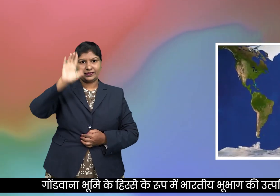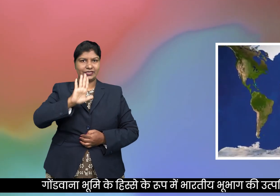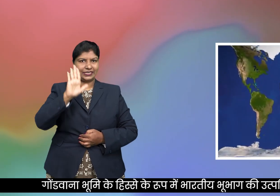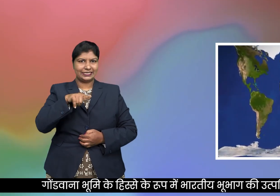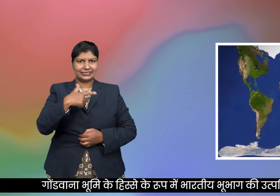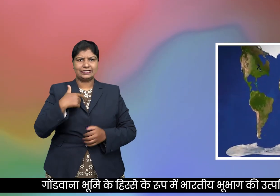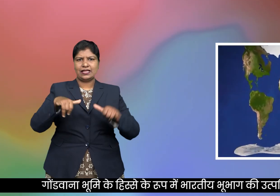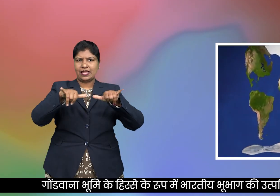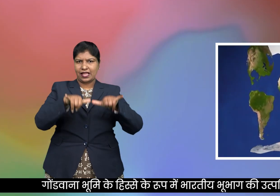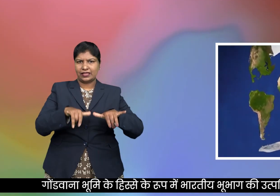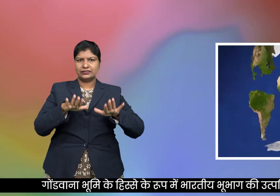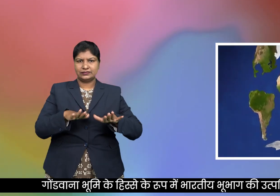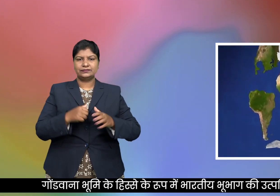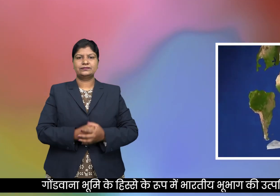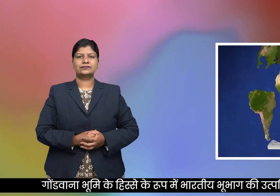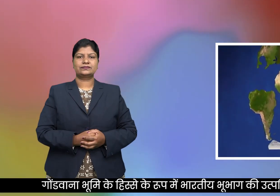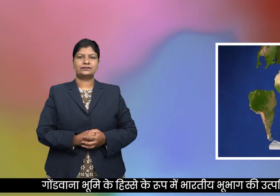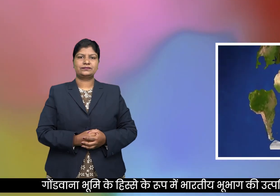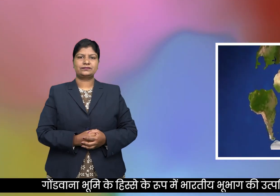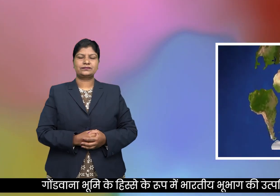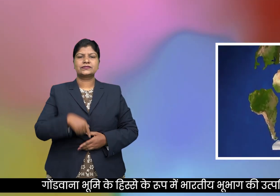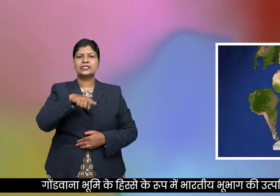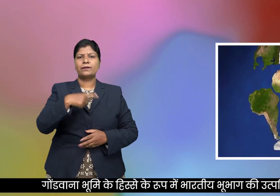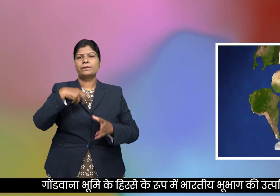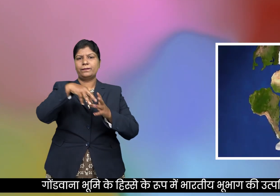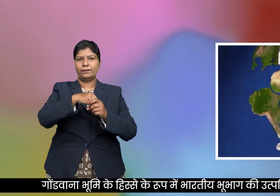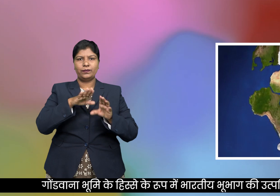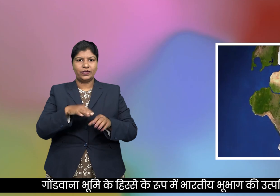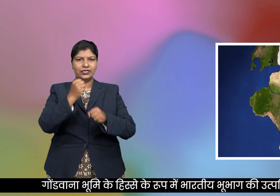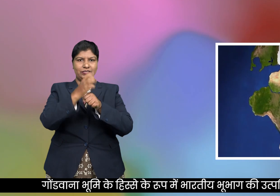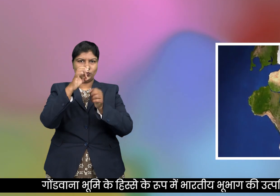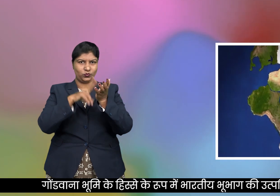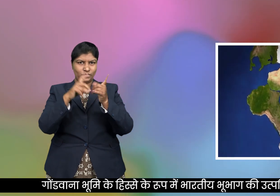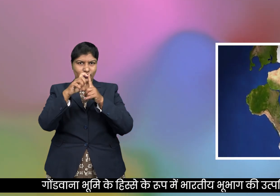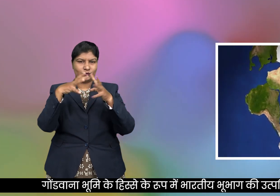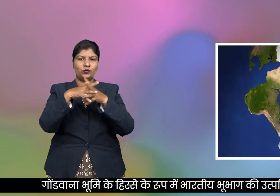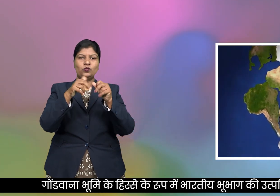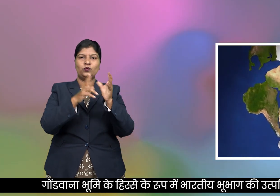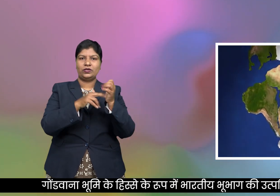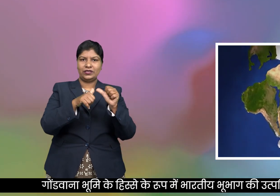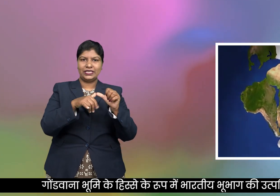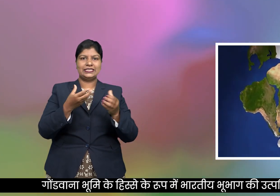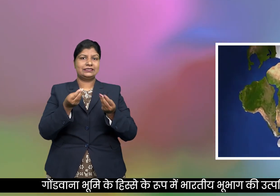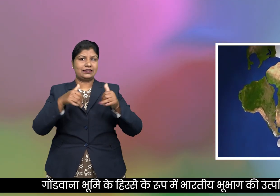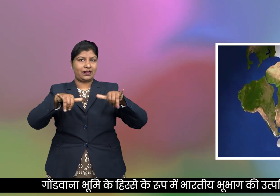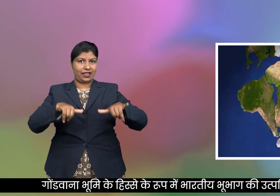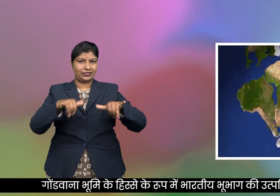गोंडवाना भूमि के हिस्से के रूप में भारतीय भूभाग की उत्पत्ति भूवैज्ञानिक संरचनाओं